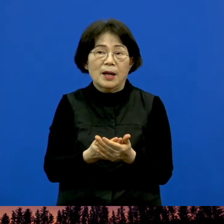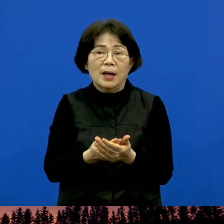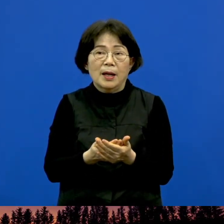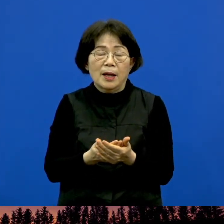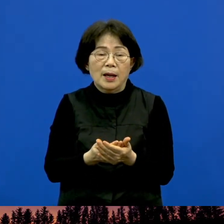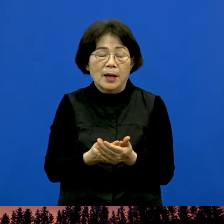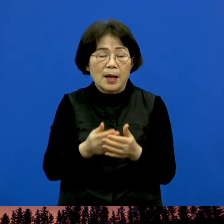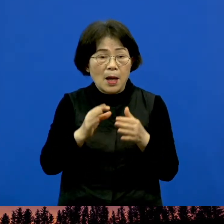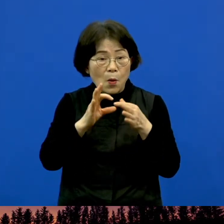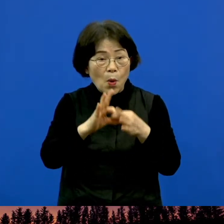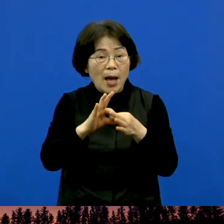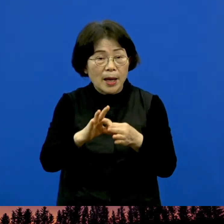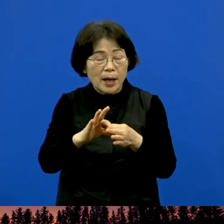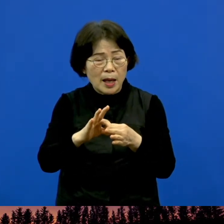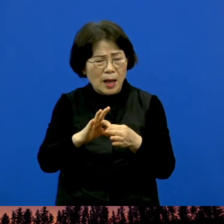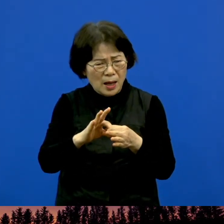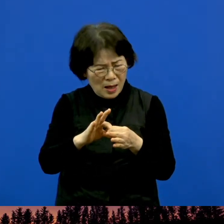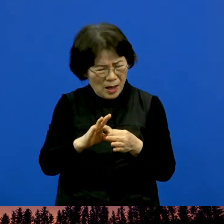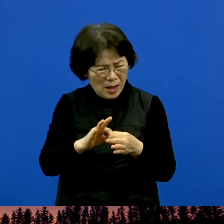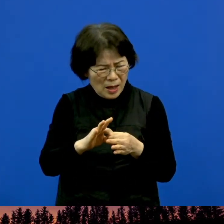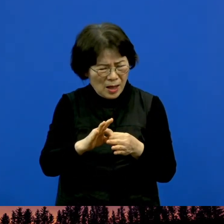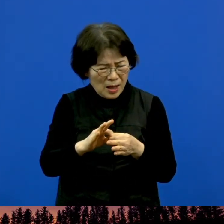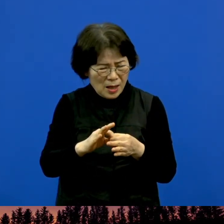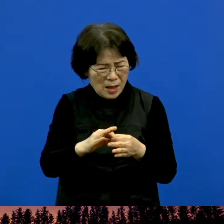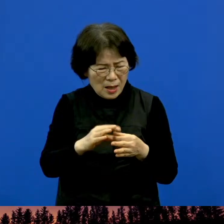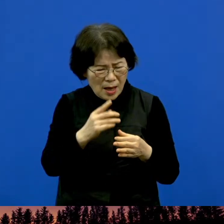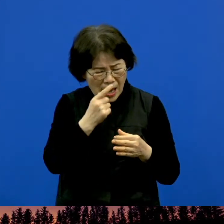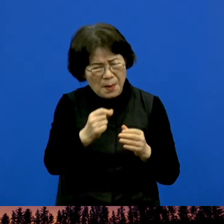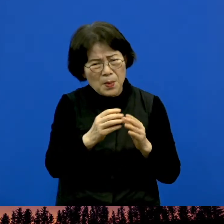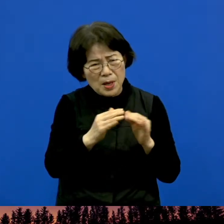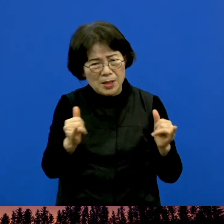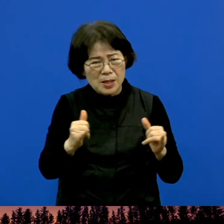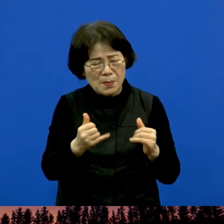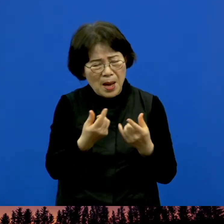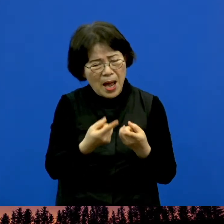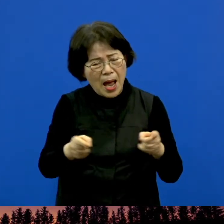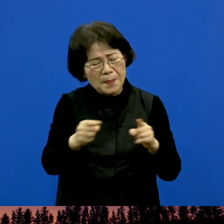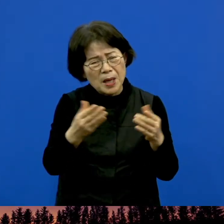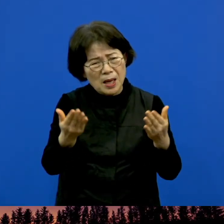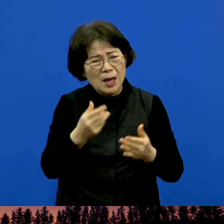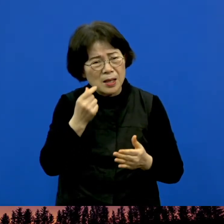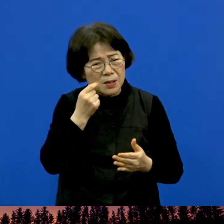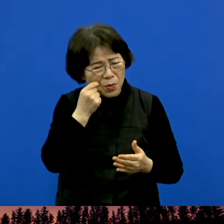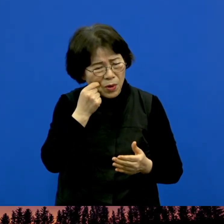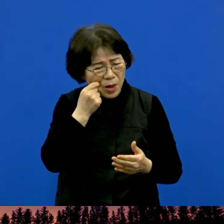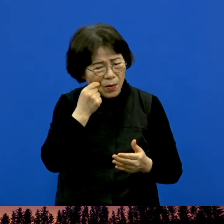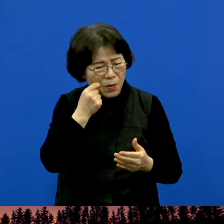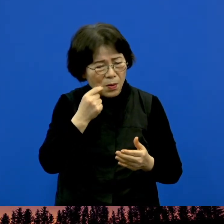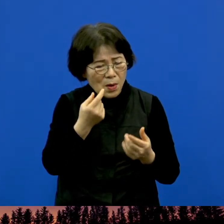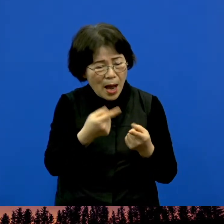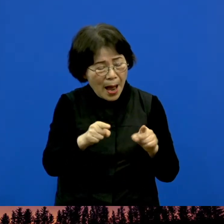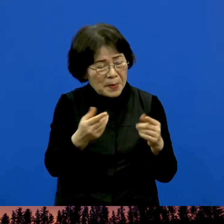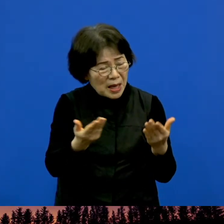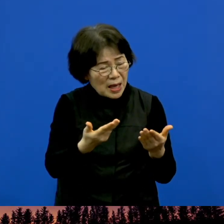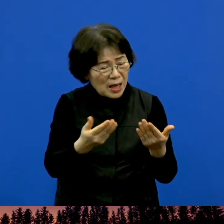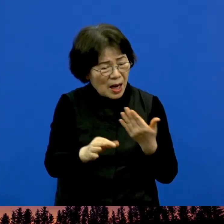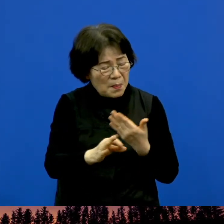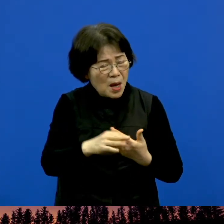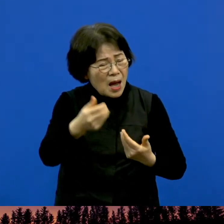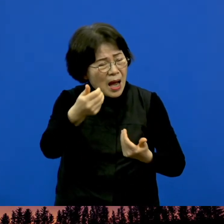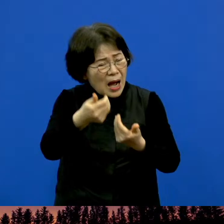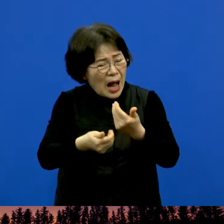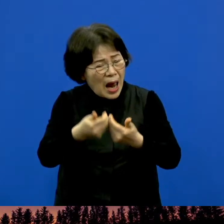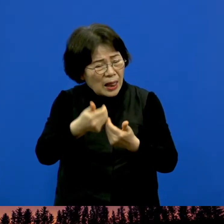여러분 관계 문제가 있는 사람은 함께를 하지 못해요. 그죠? 그래서 늘 어디를 가나 갈등을 이야기해요.